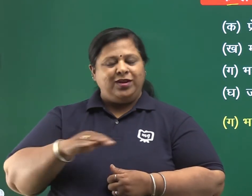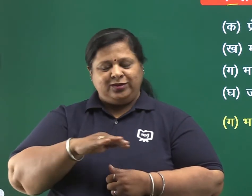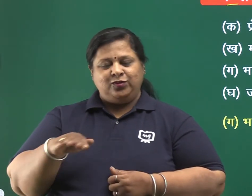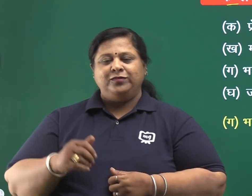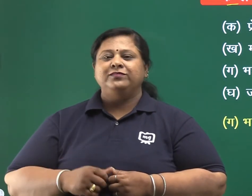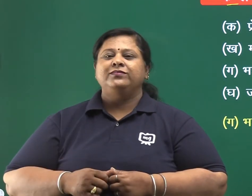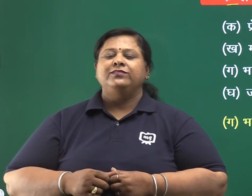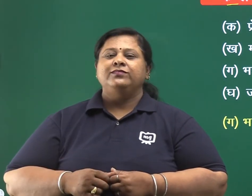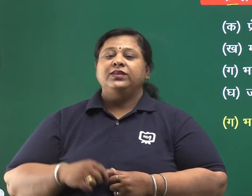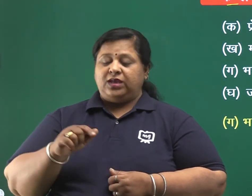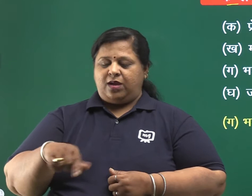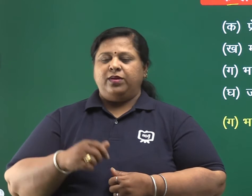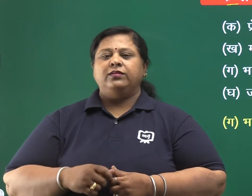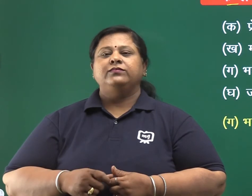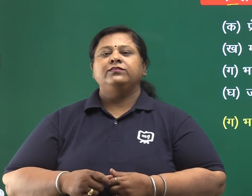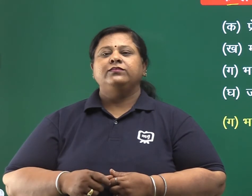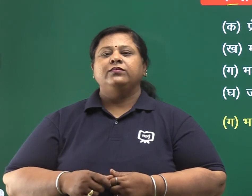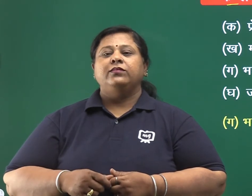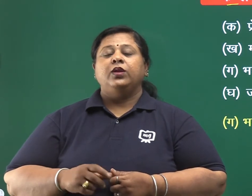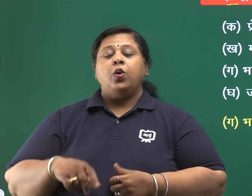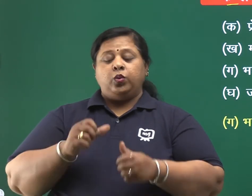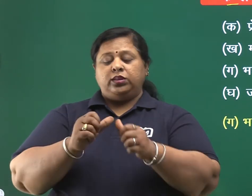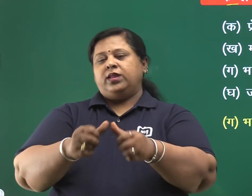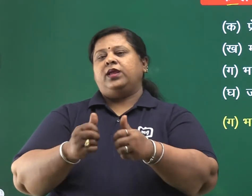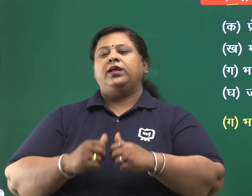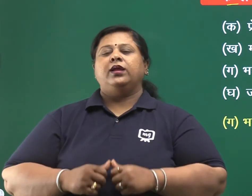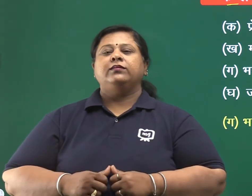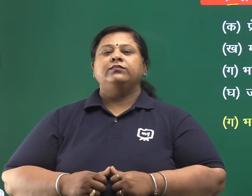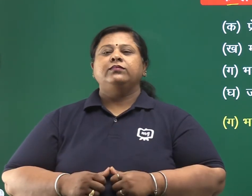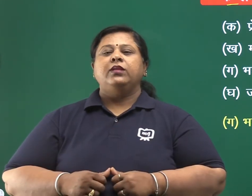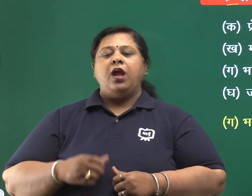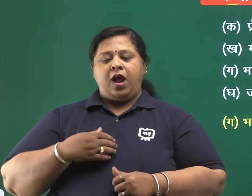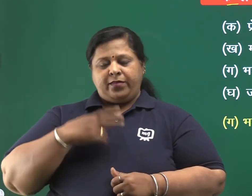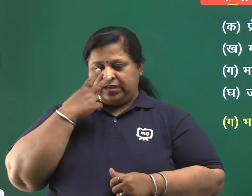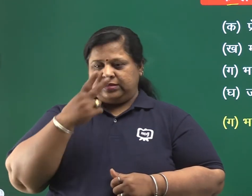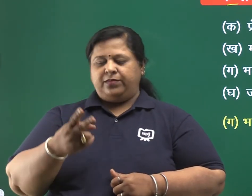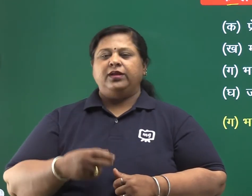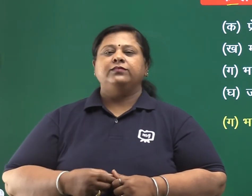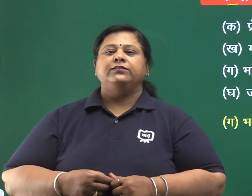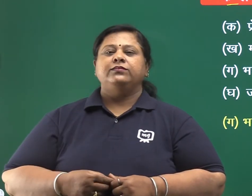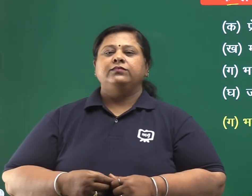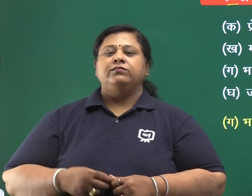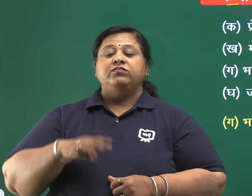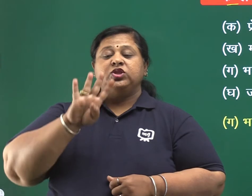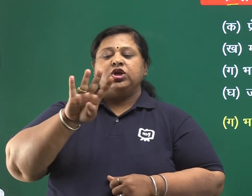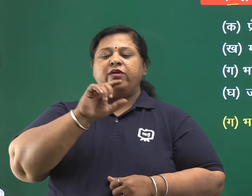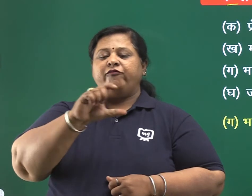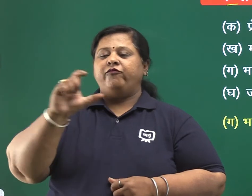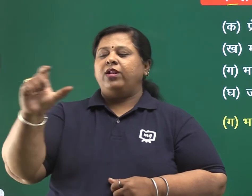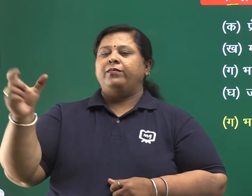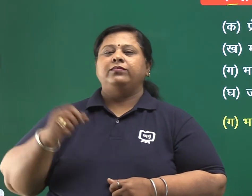बच्चों, यहाँ पर उत्तर के लिए हमारे सामने 4